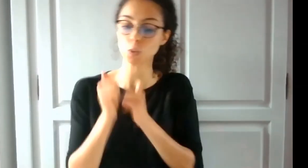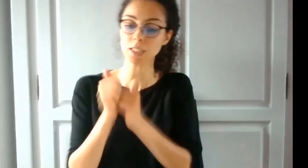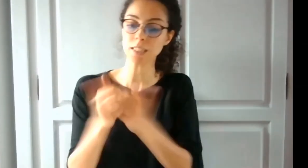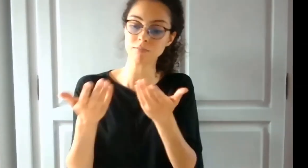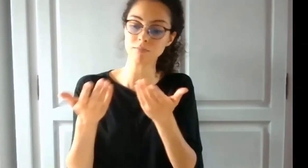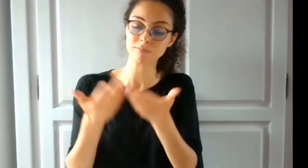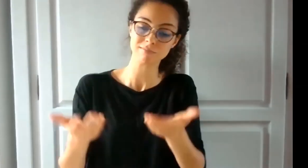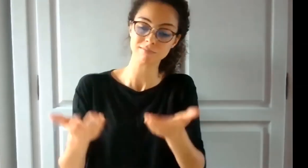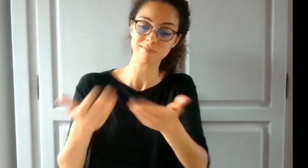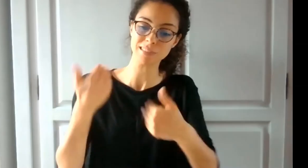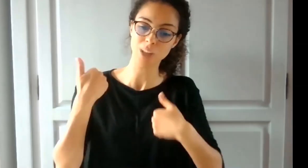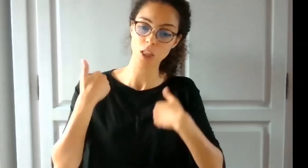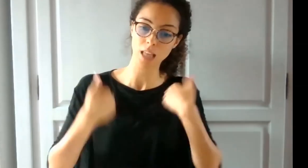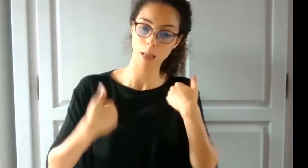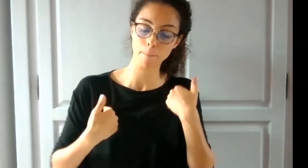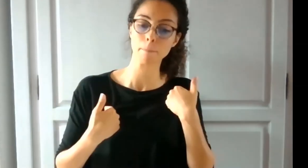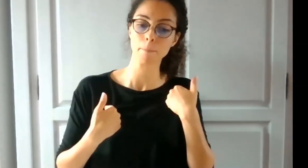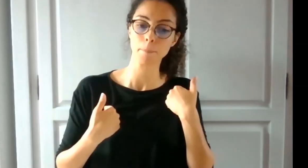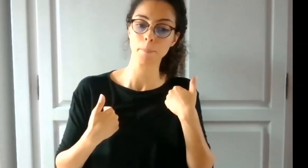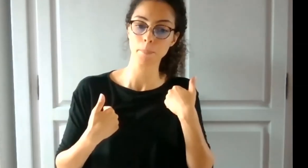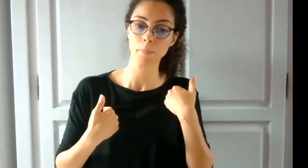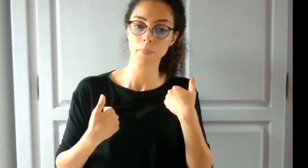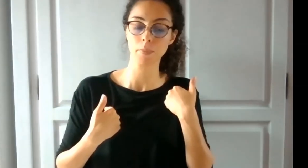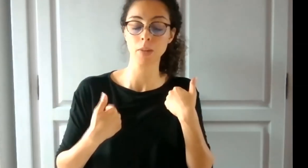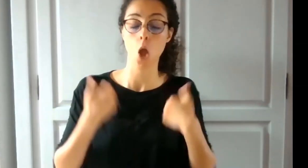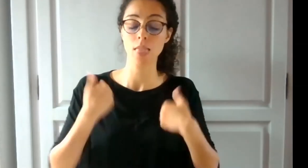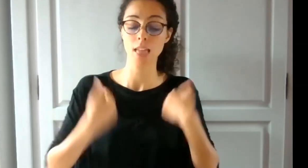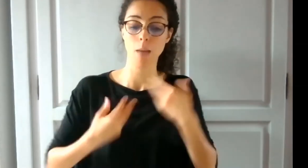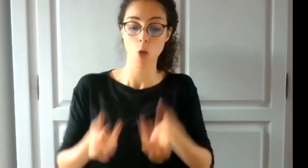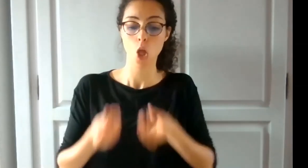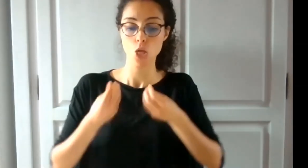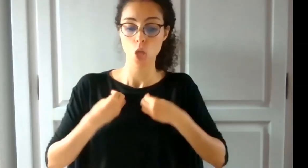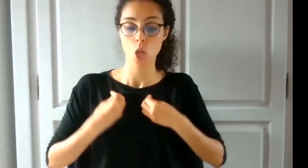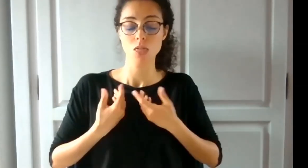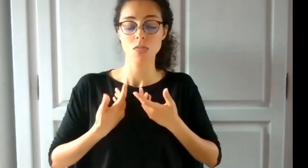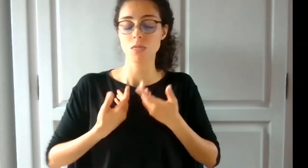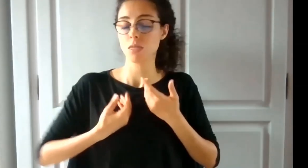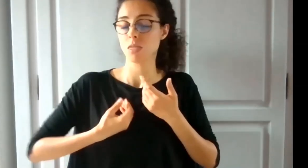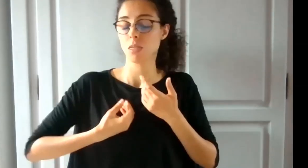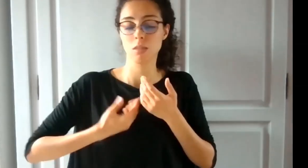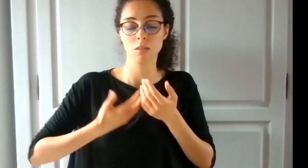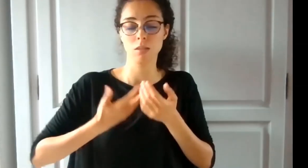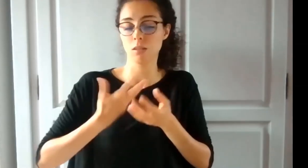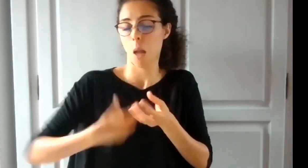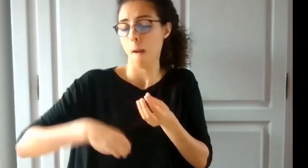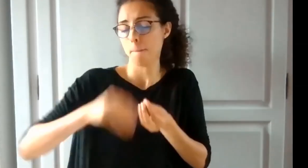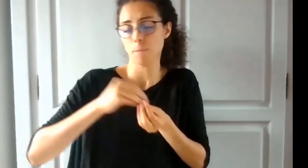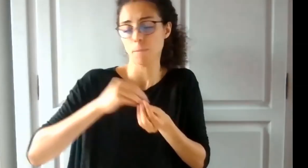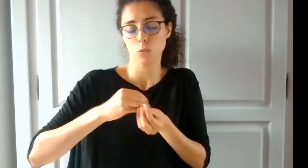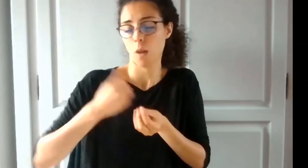est un amplificateur des réalités humaines,